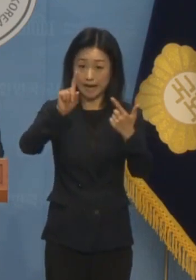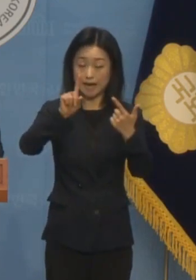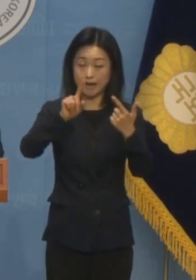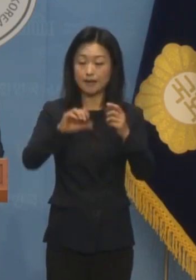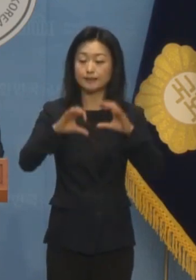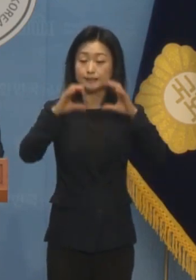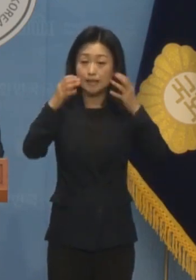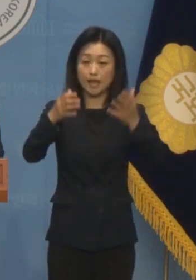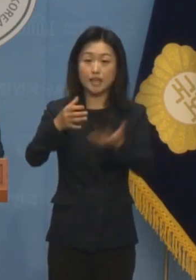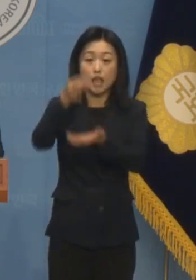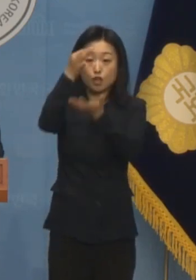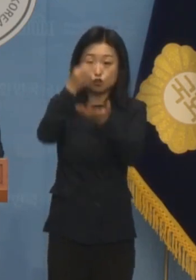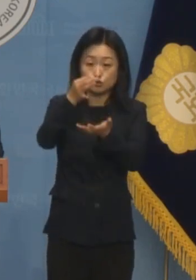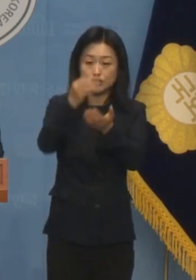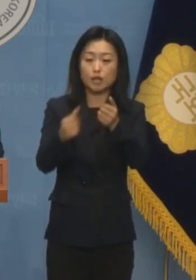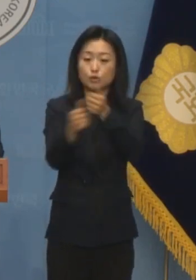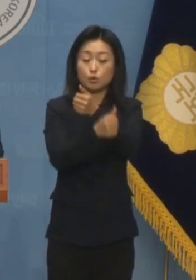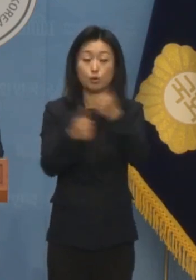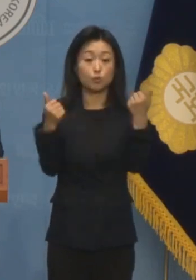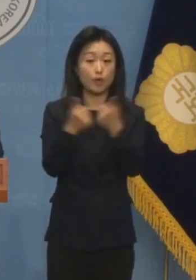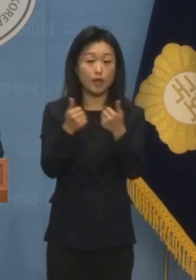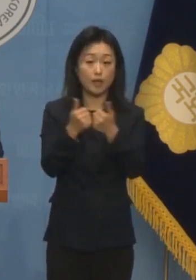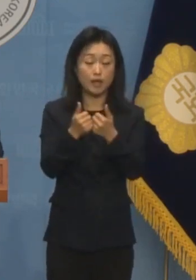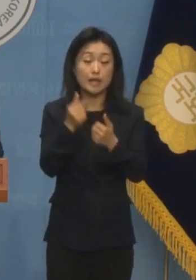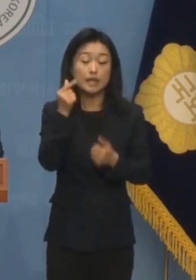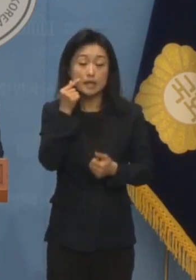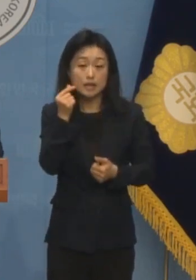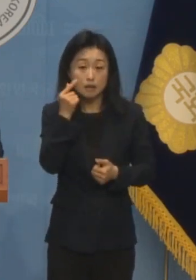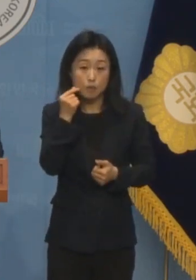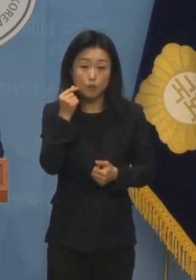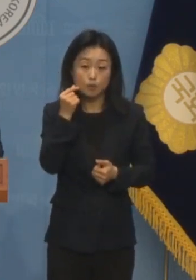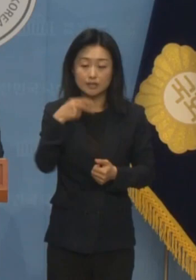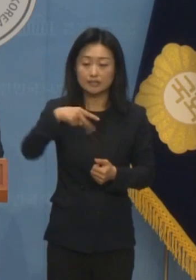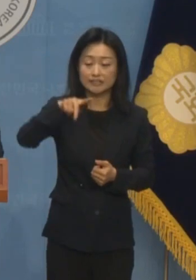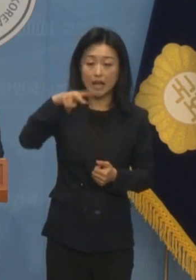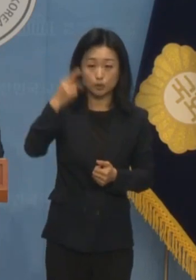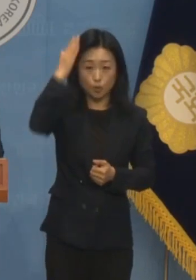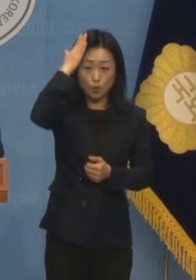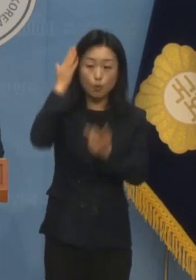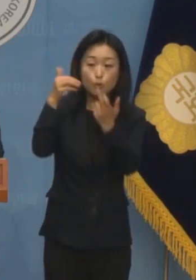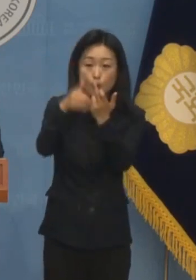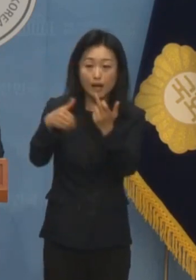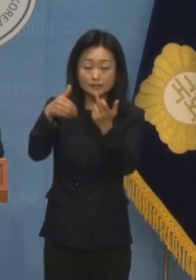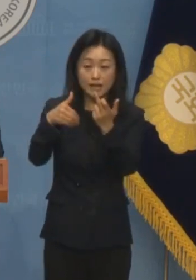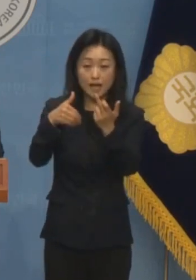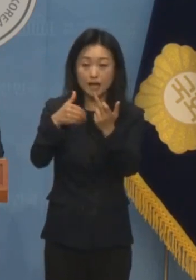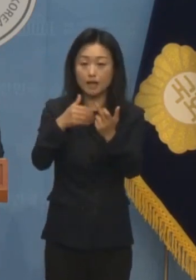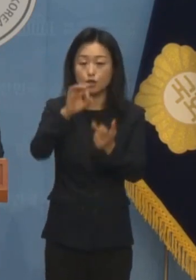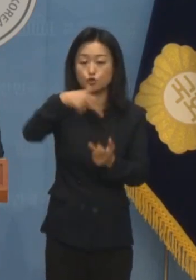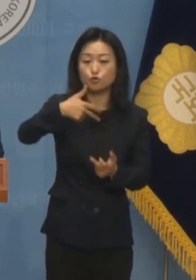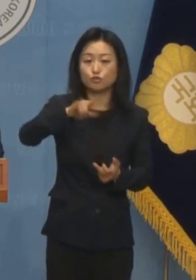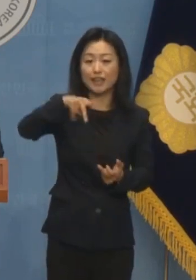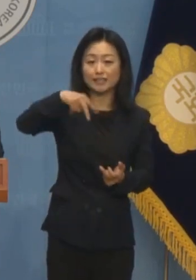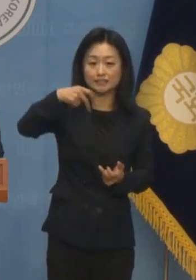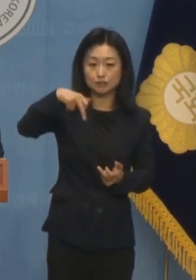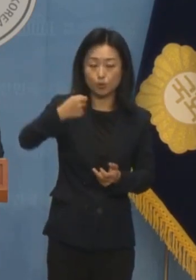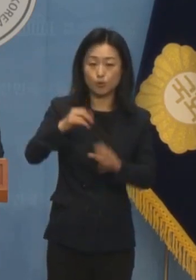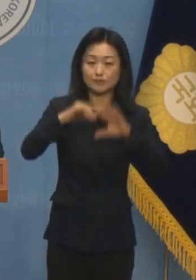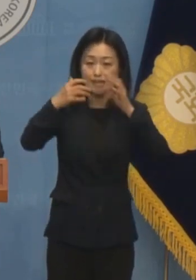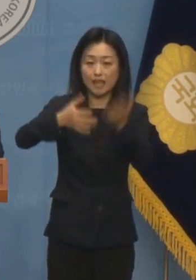세계유산위원회 에서 일본 카타에 있는 사도광산 유네스코 세계산 등제